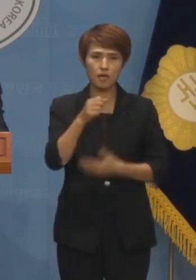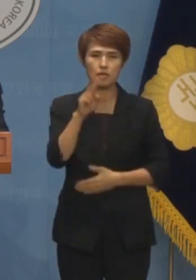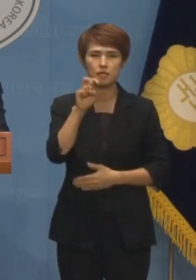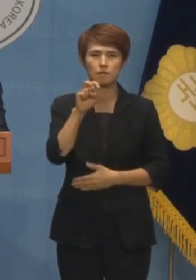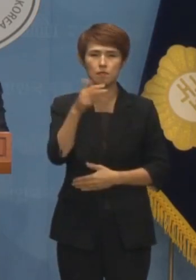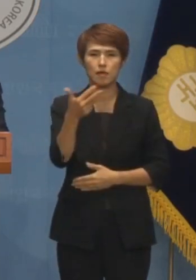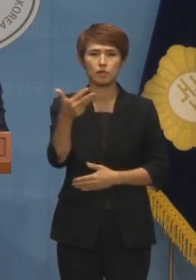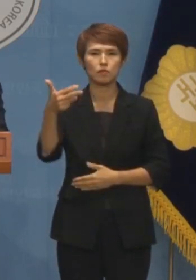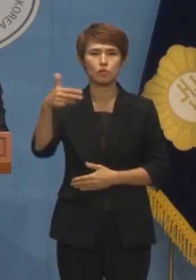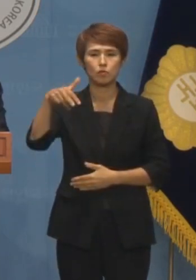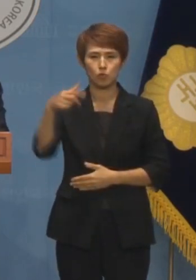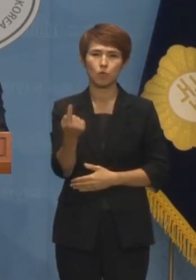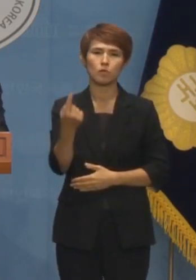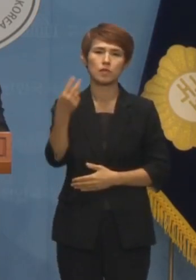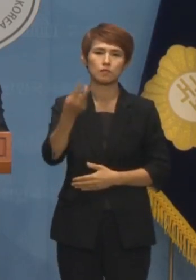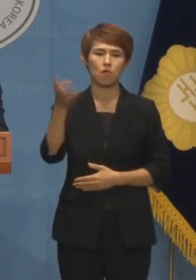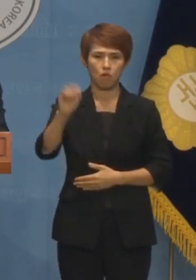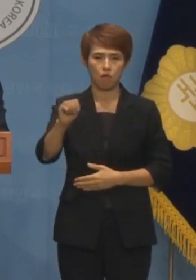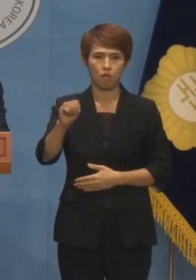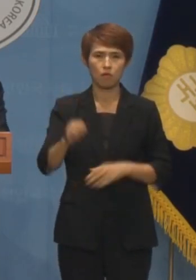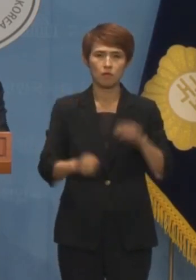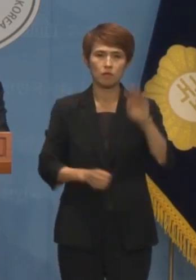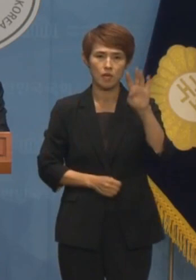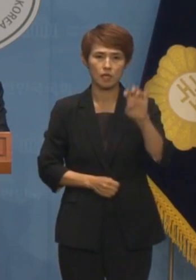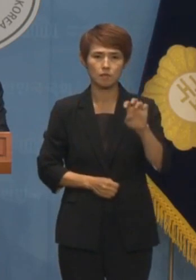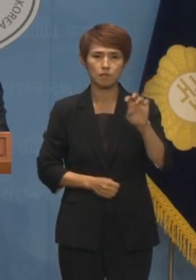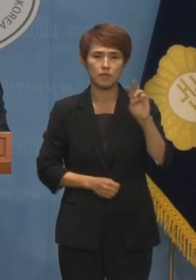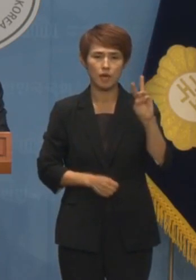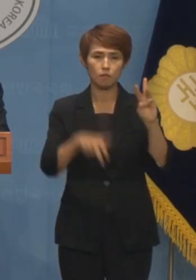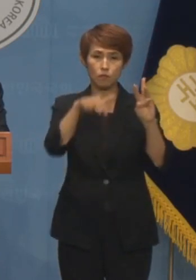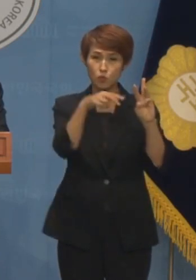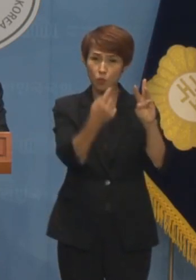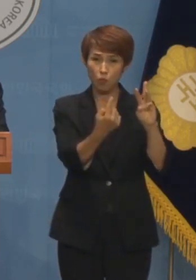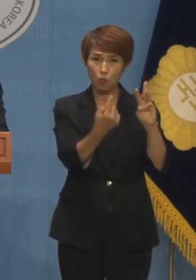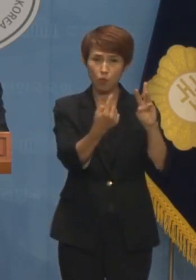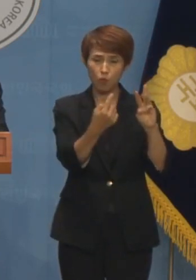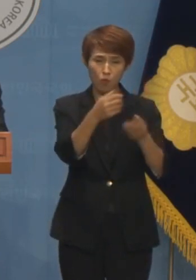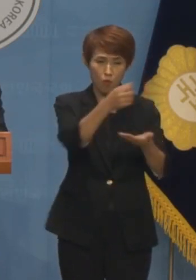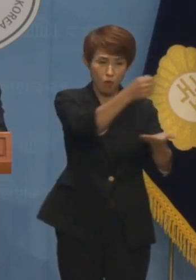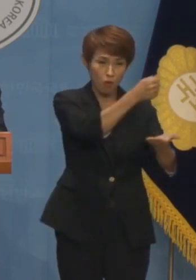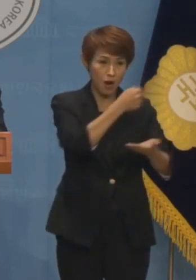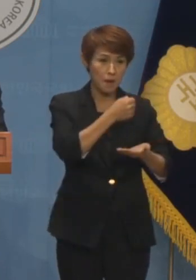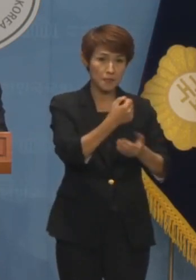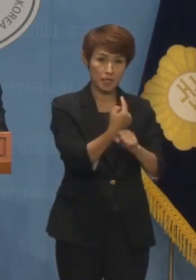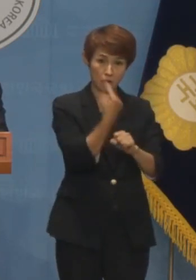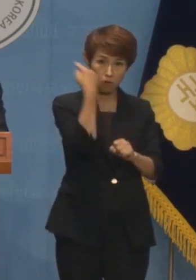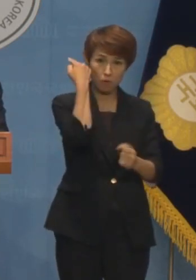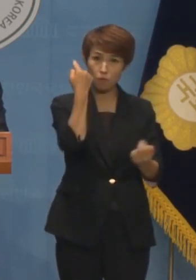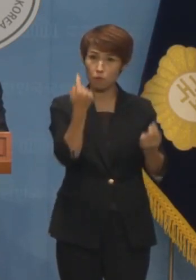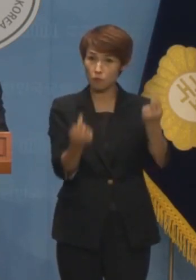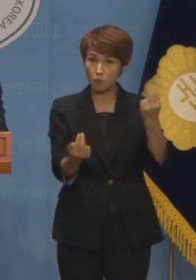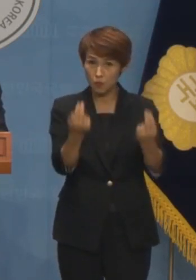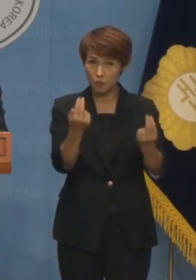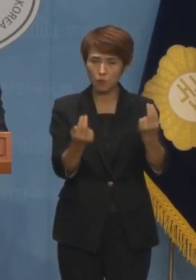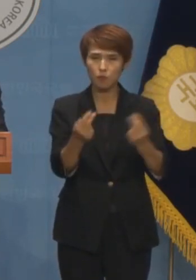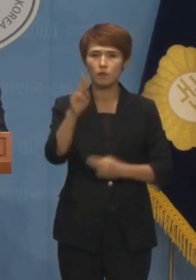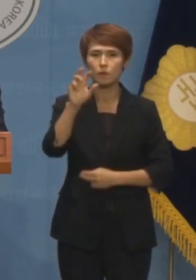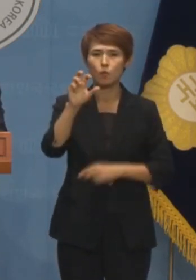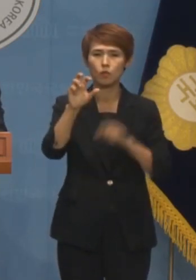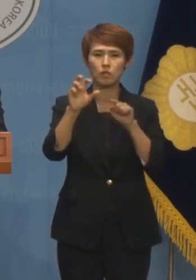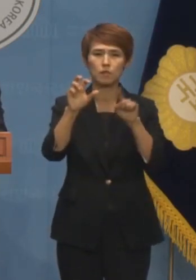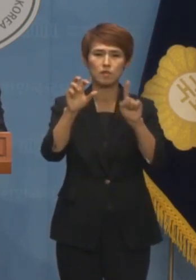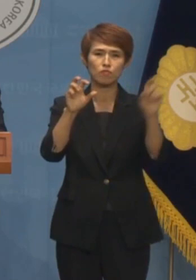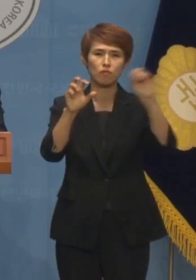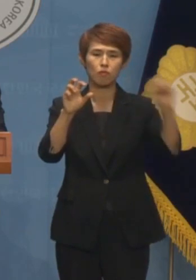28조 3천억 원으로 43조 6천억 원을 거둔 지난해의 견조